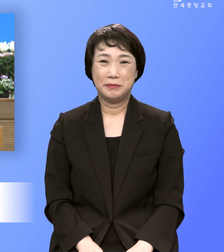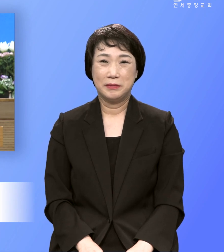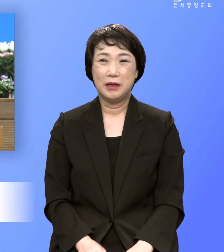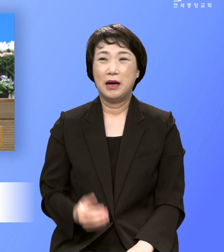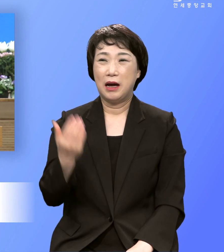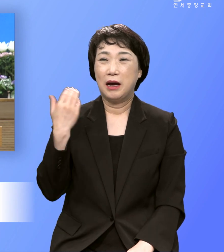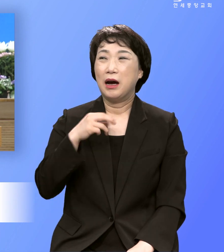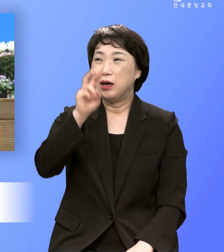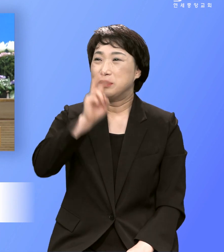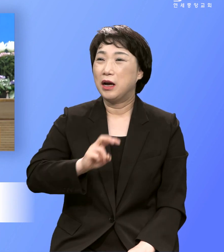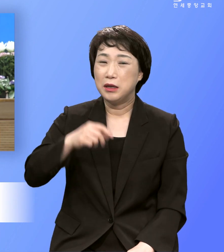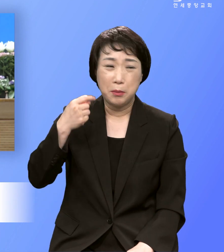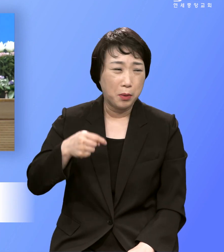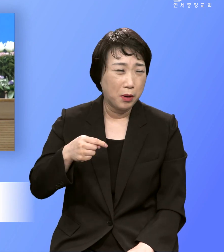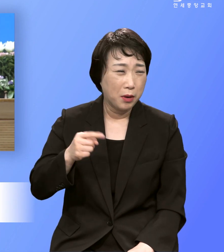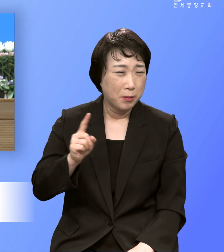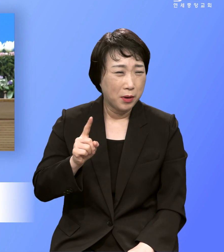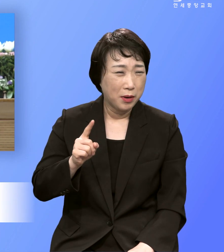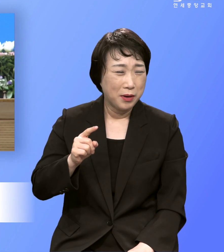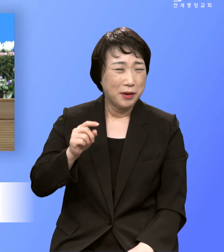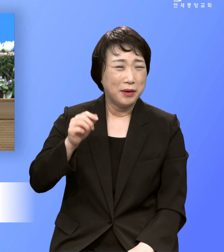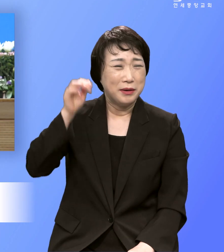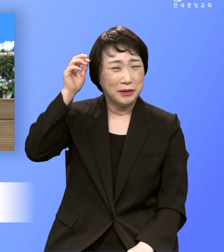아까 무슨 노래였지?